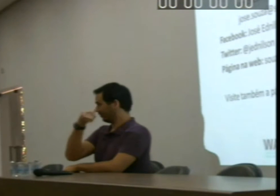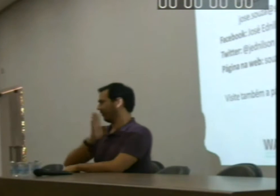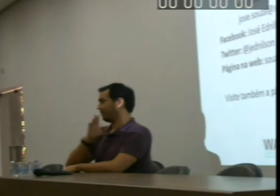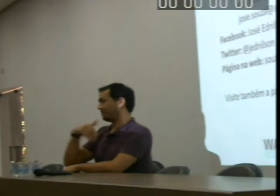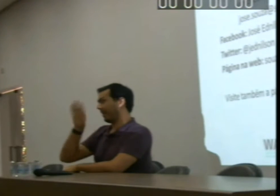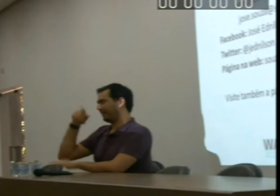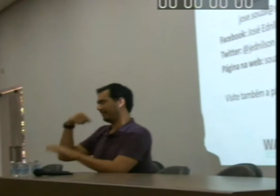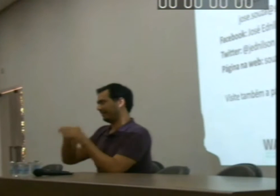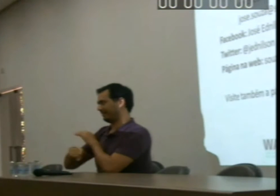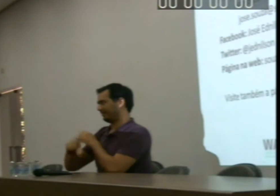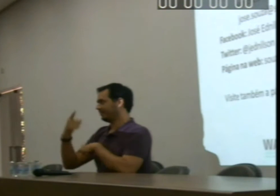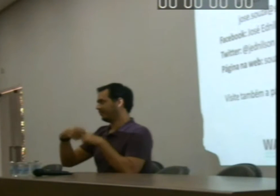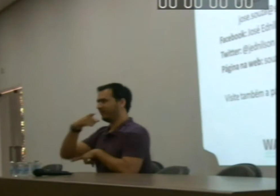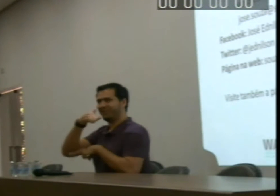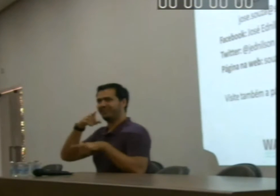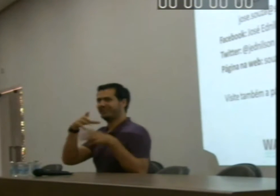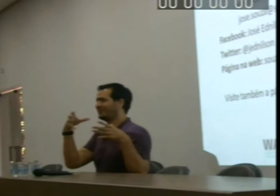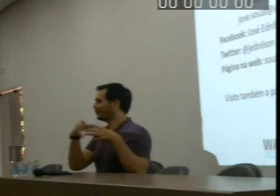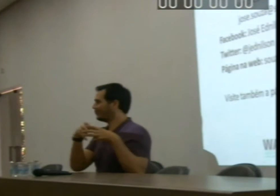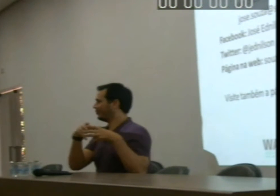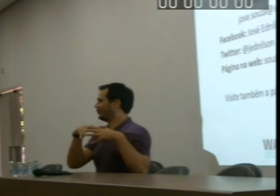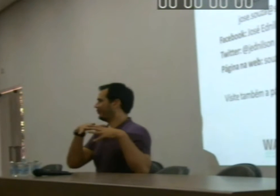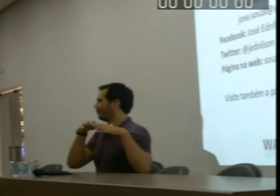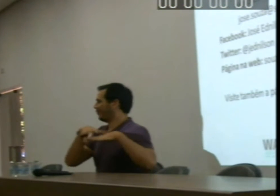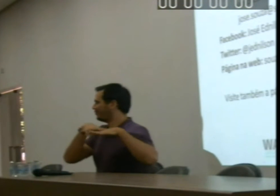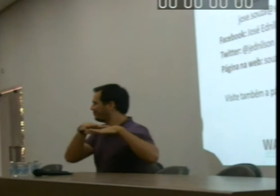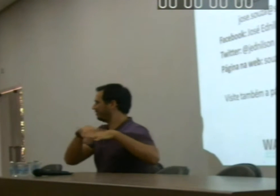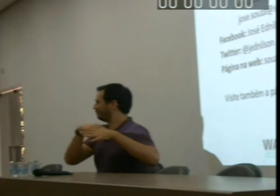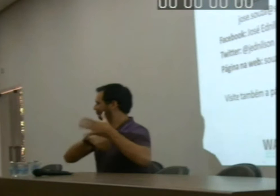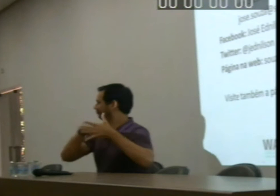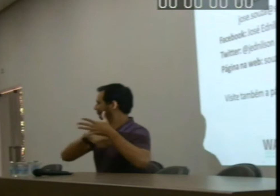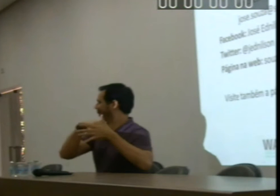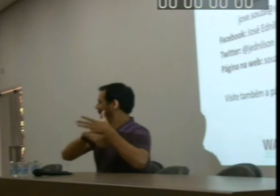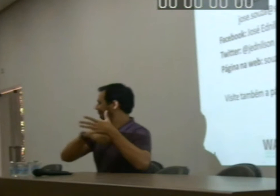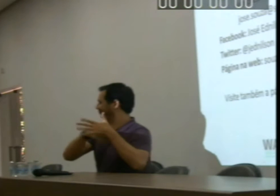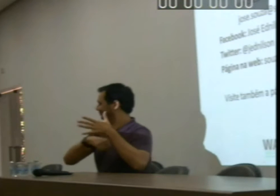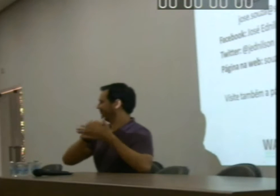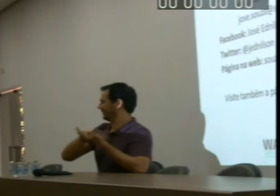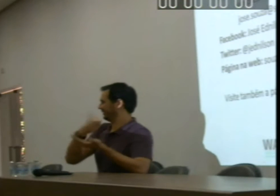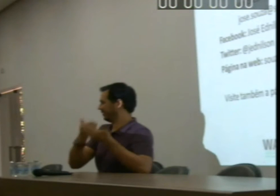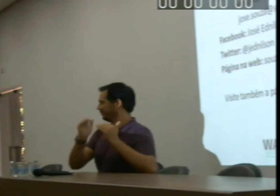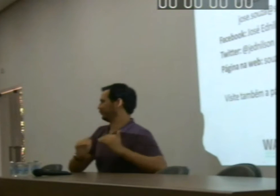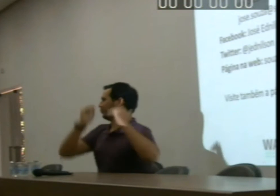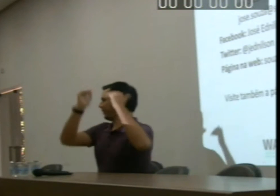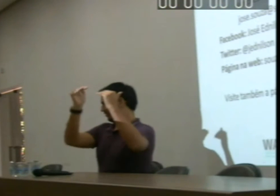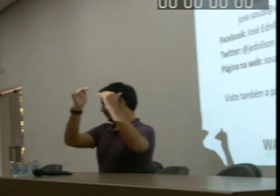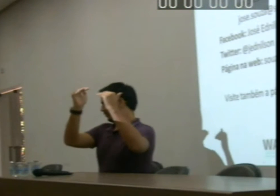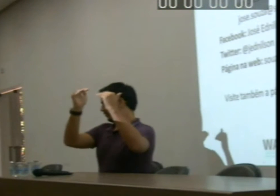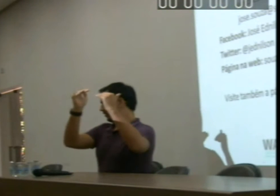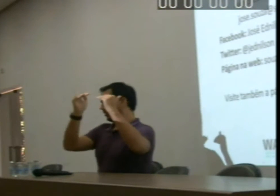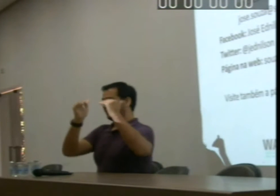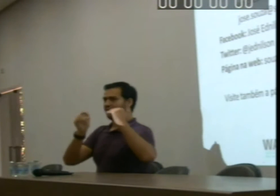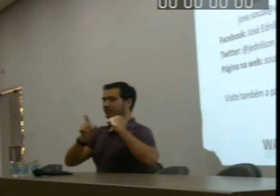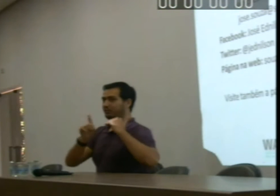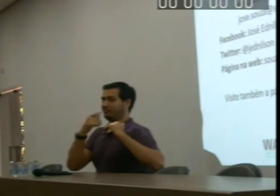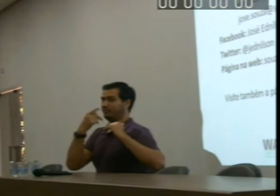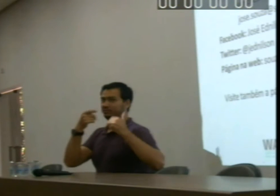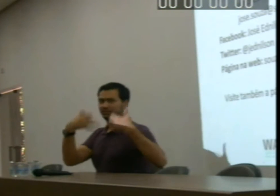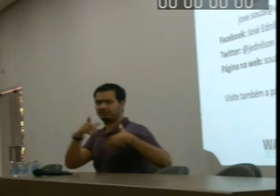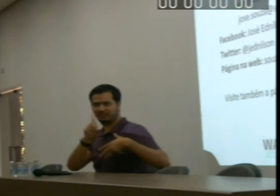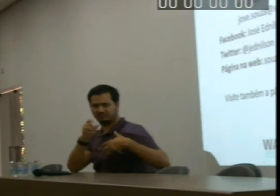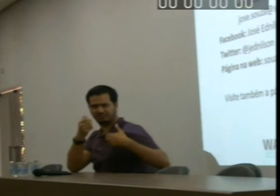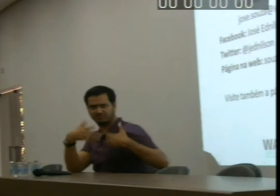concordo eu hoje à tarde oar vai falar e